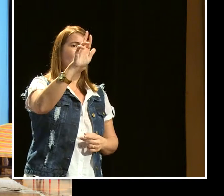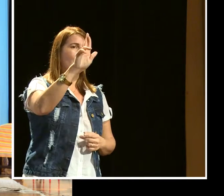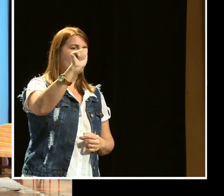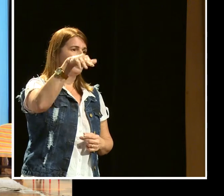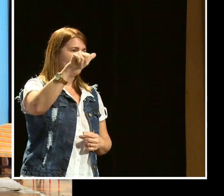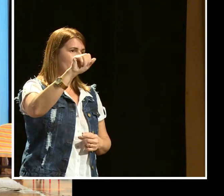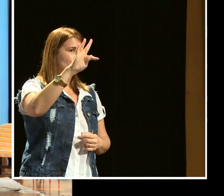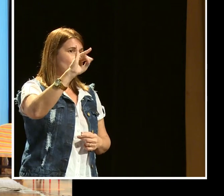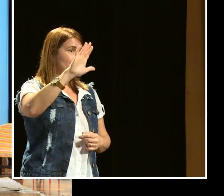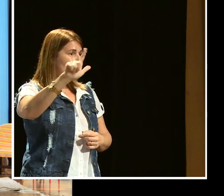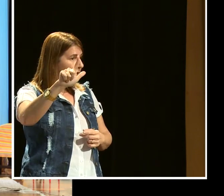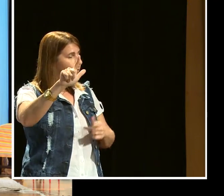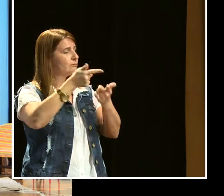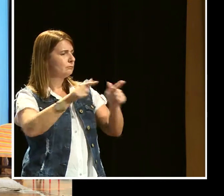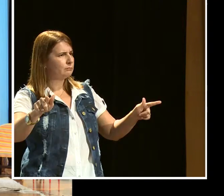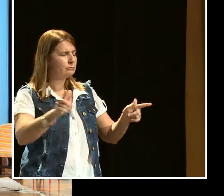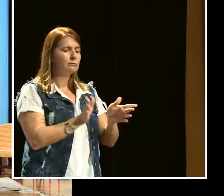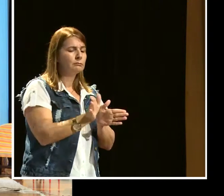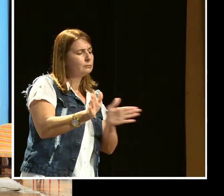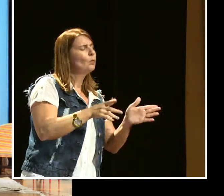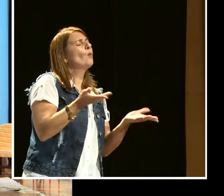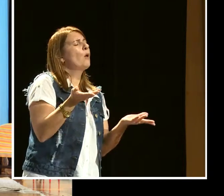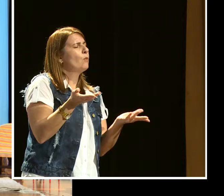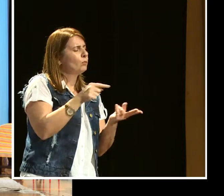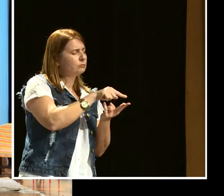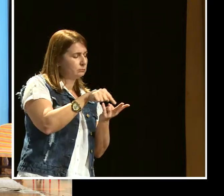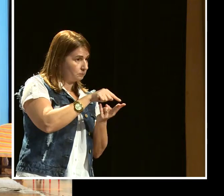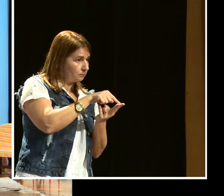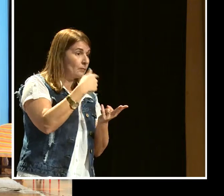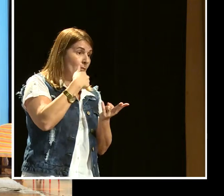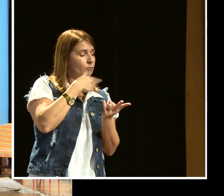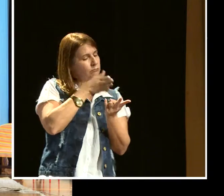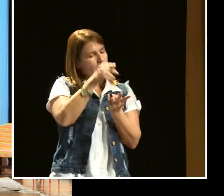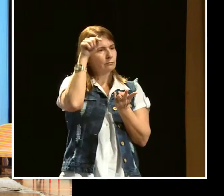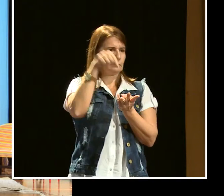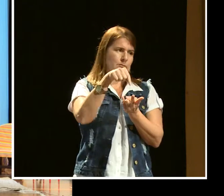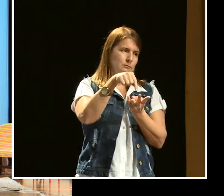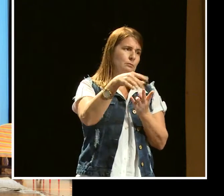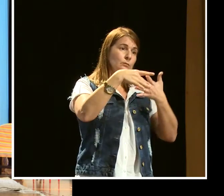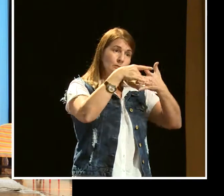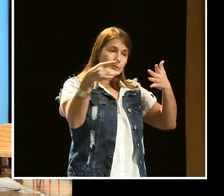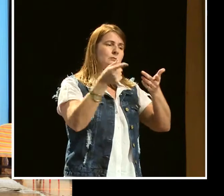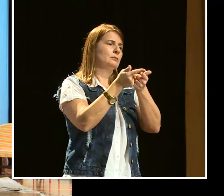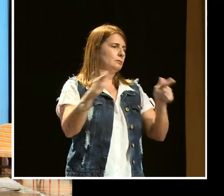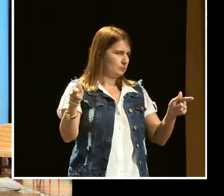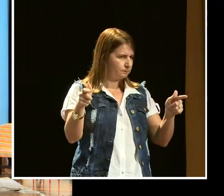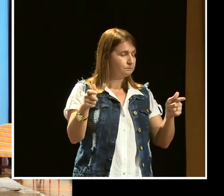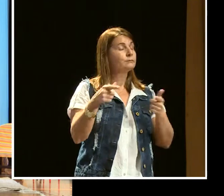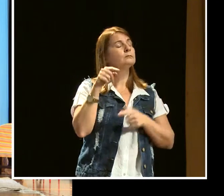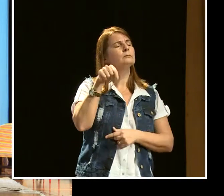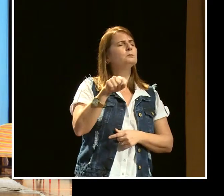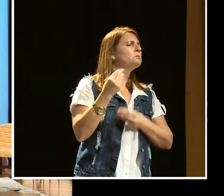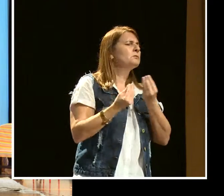meios comunicativos a partir da gramática. E aí nós podemos mesclar entre um